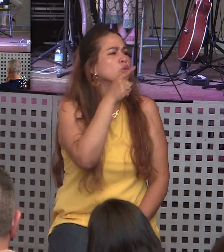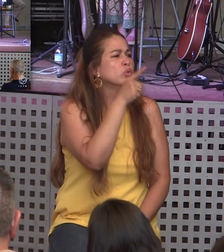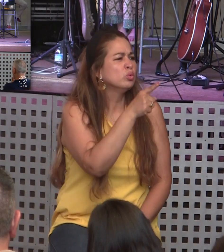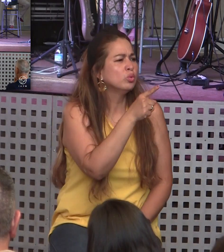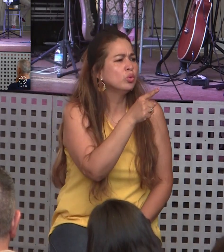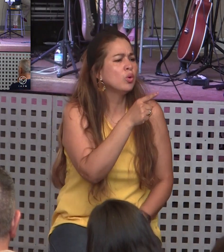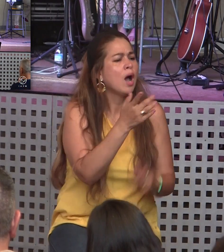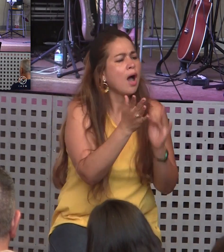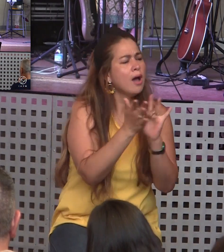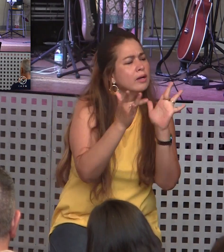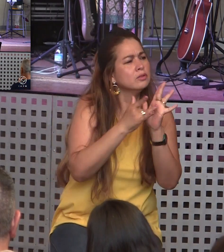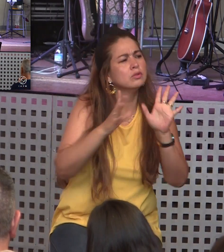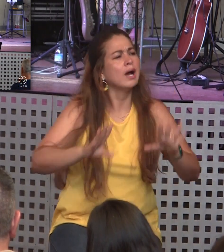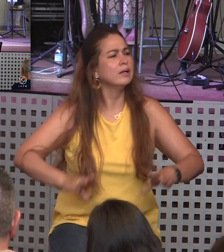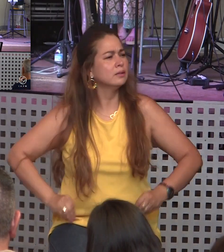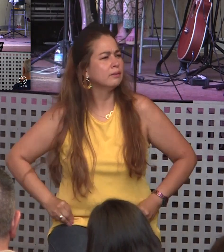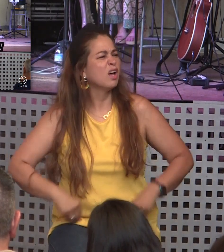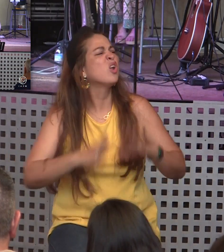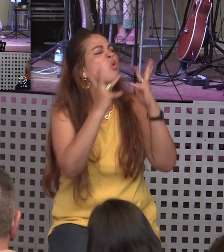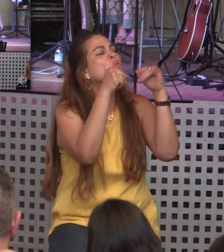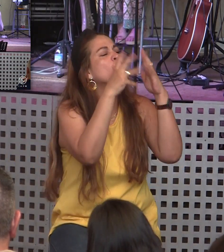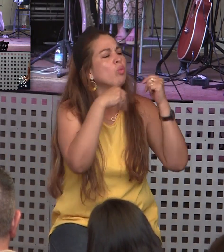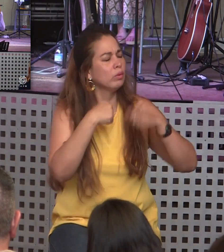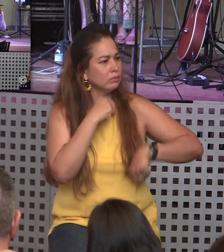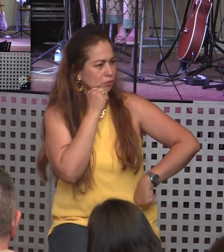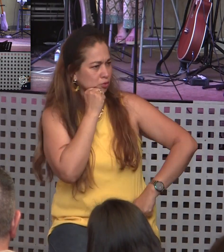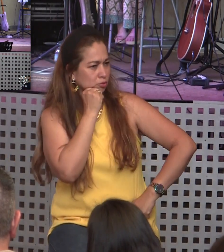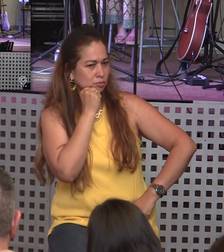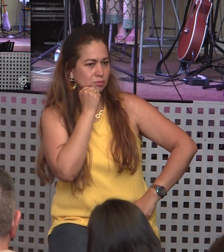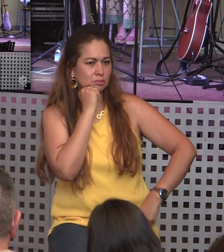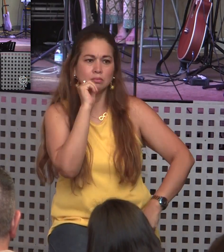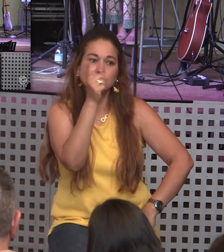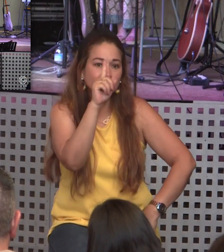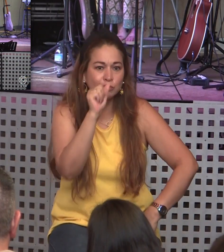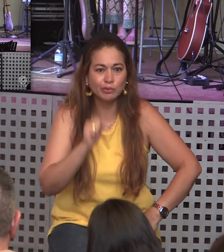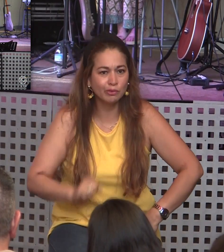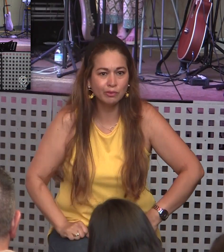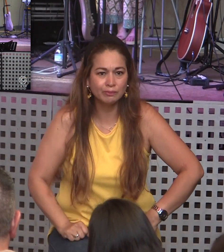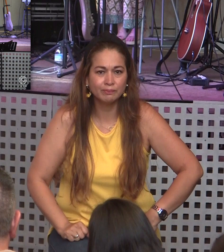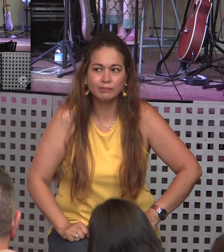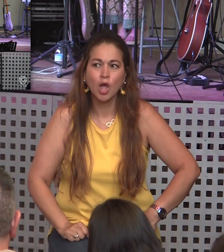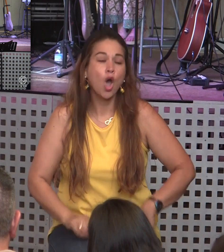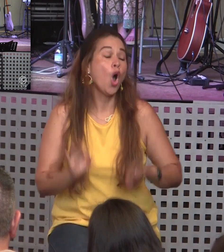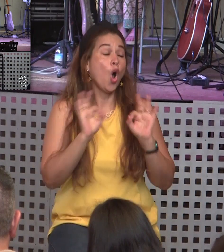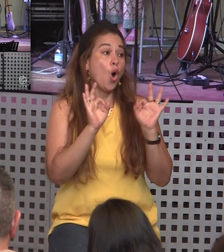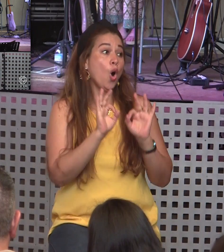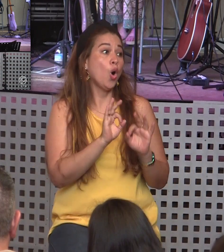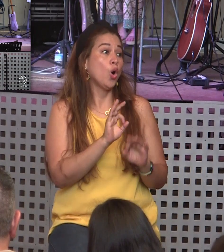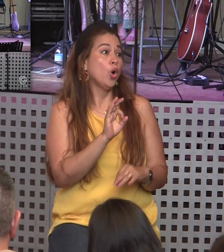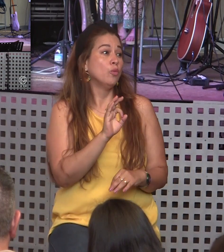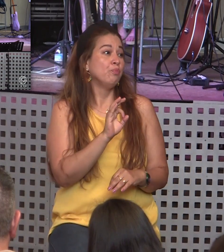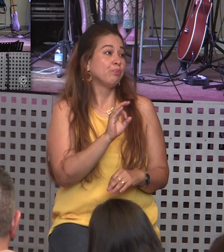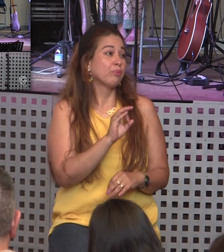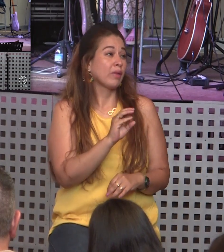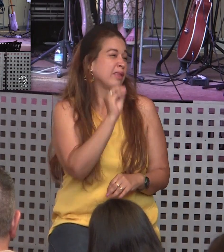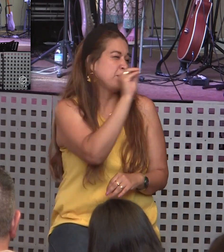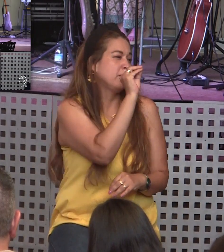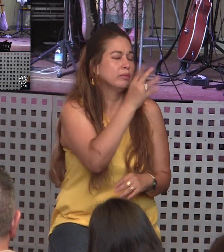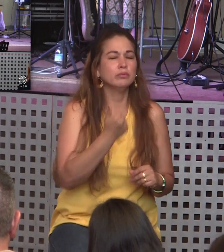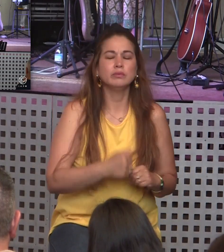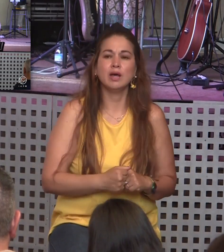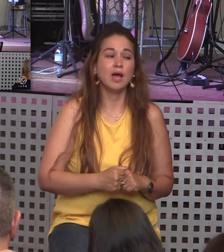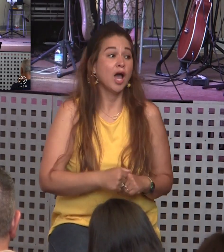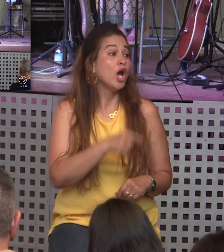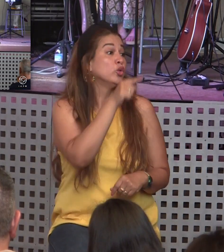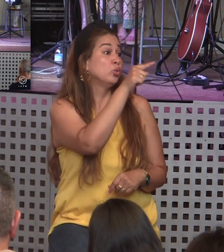convertidos. No les pregunta tú qué haces en la iglesia. ¿Qué puesto ocupas? ¿Qué? Les pregunta: ¿habéis